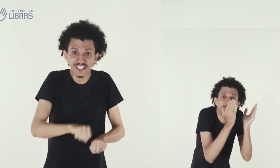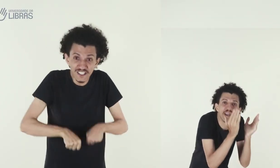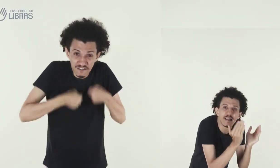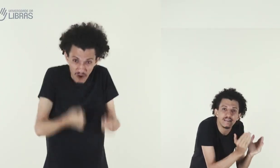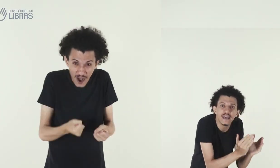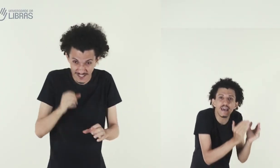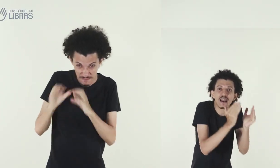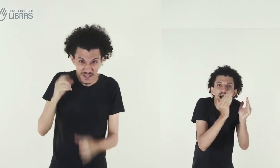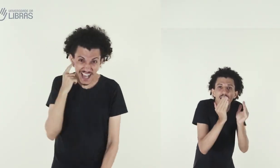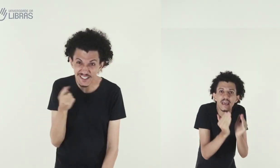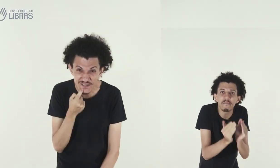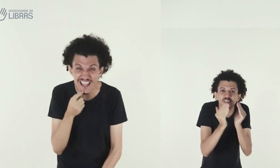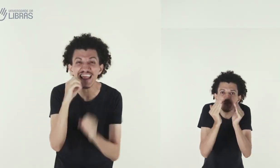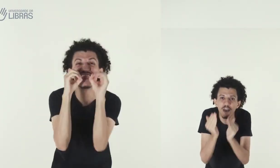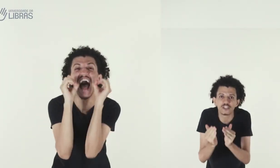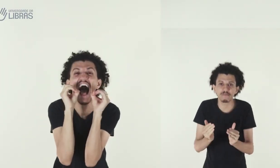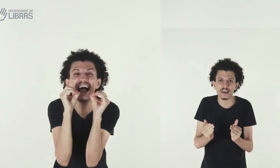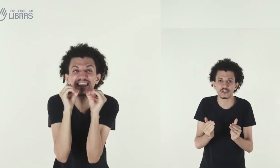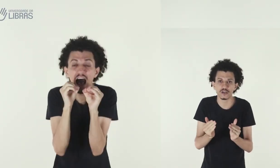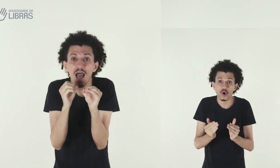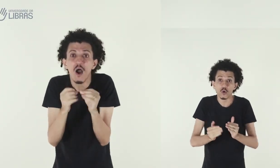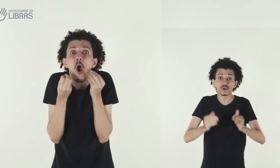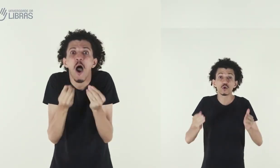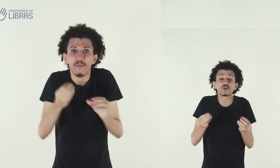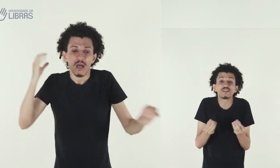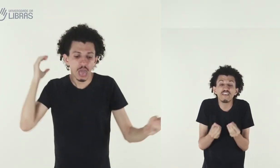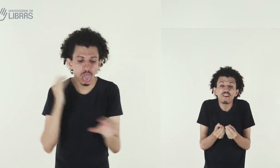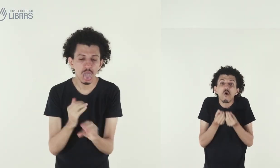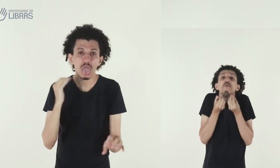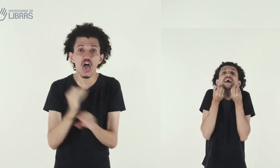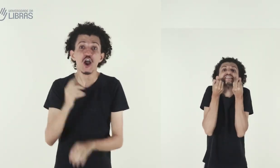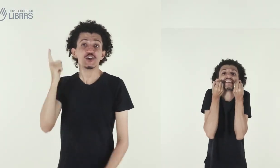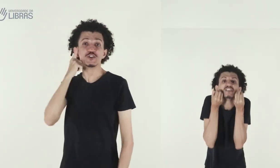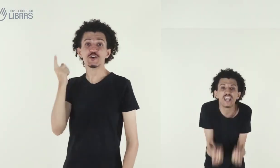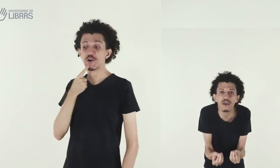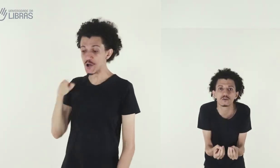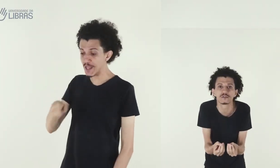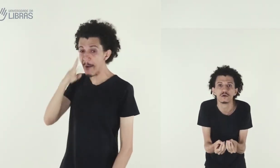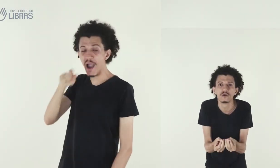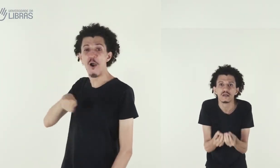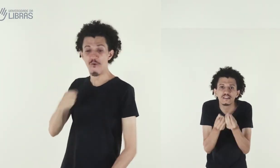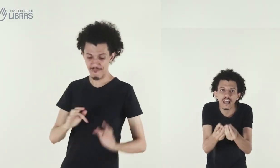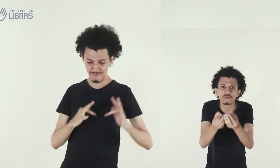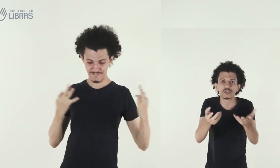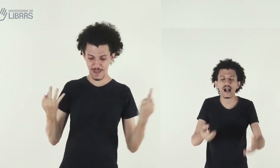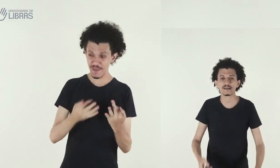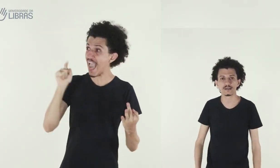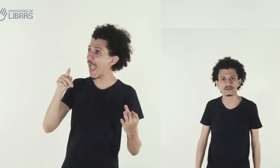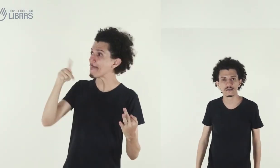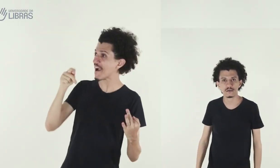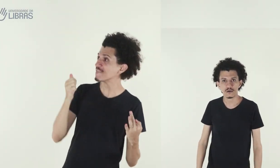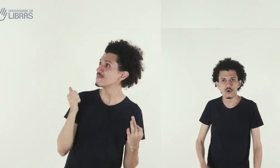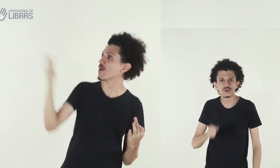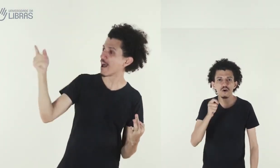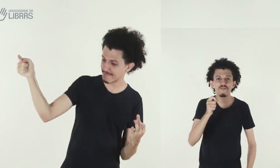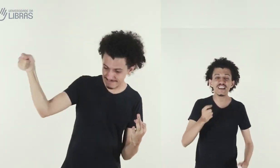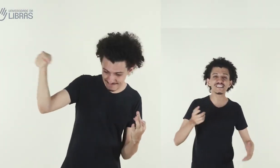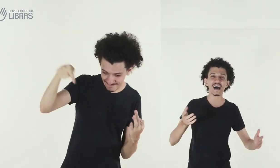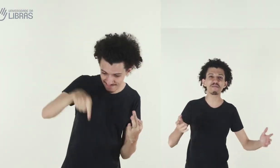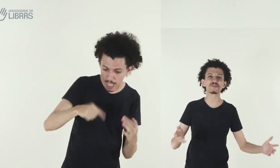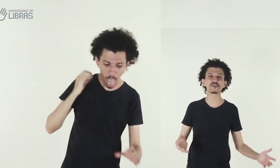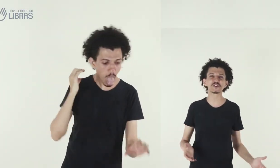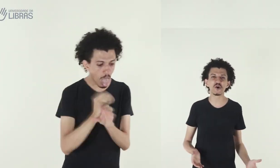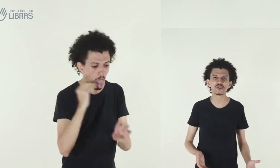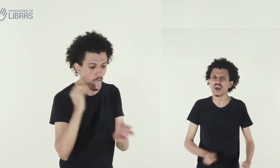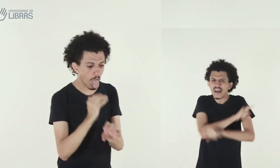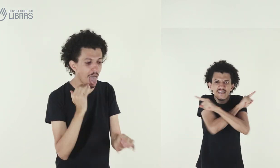necessário aprender a Libras fluentemente. Os surdos vivem como estrangeiros dentro de casa. Os